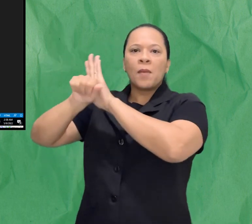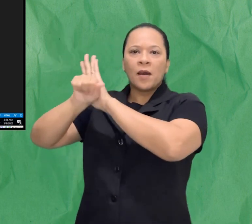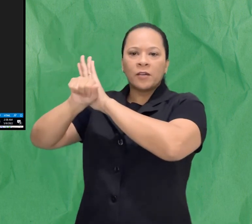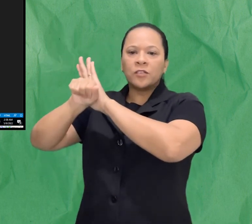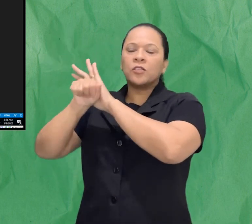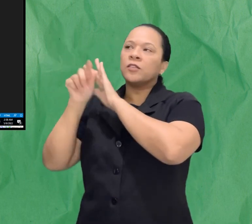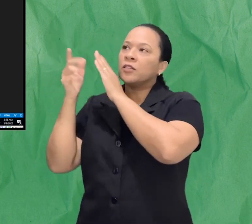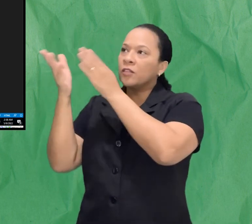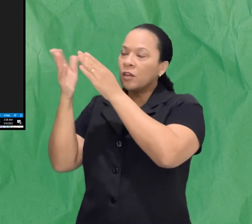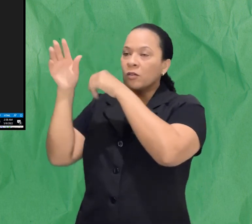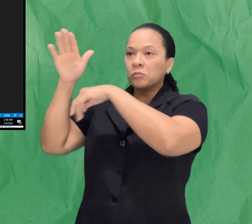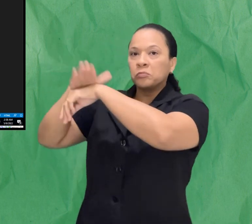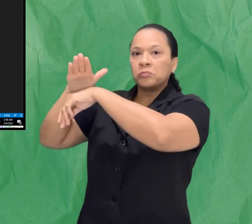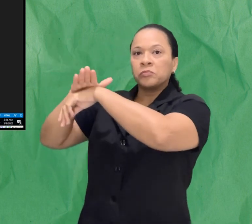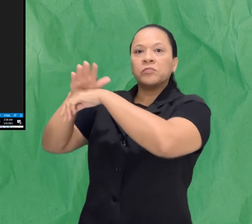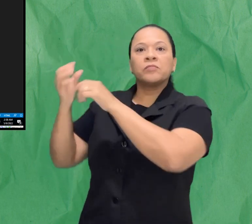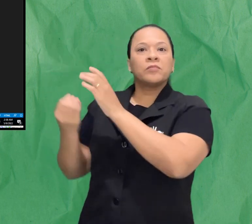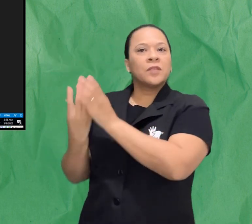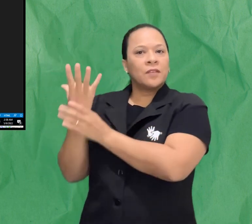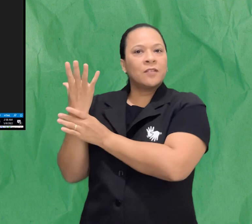cria já um diretório aqui para mim.